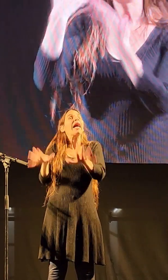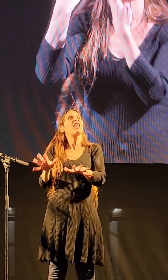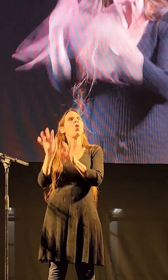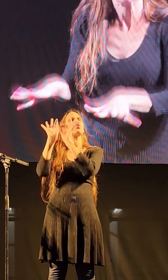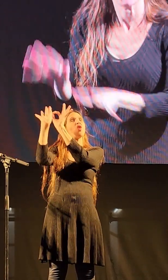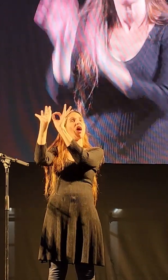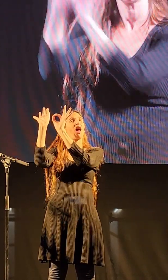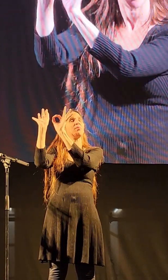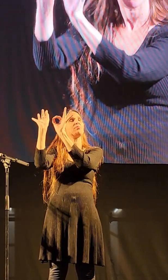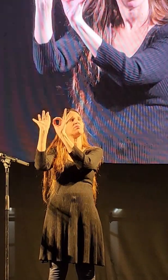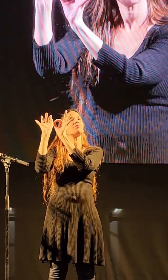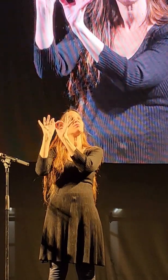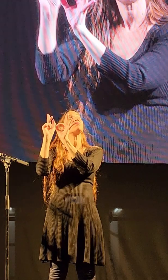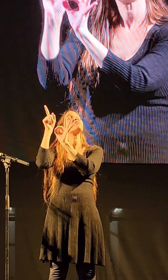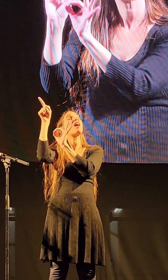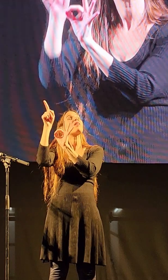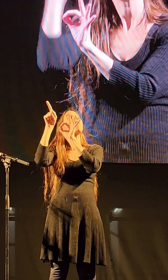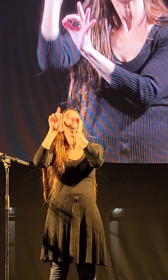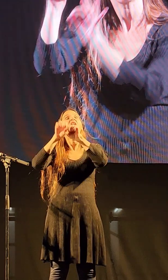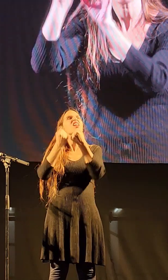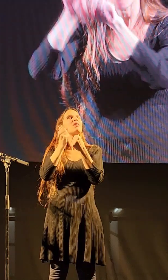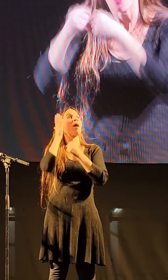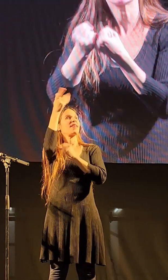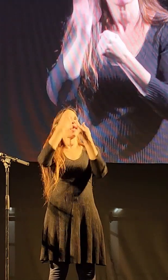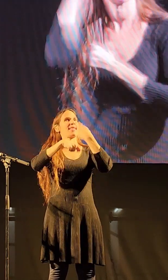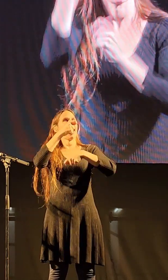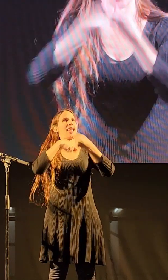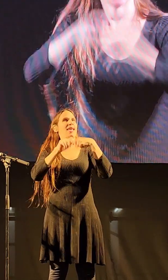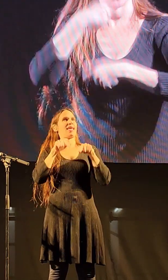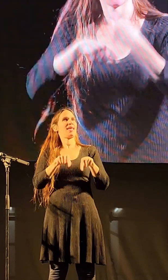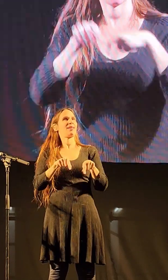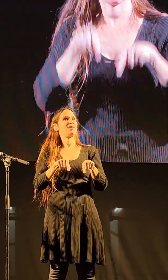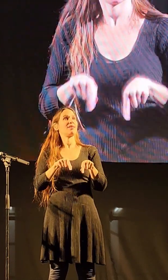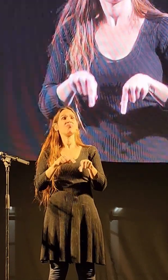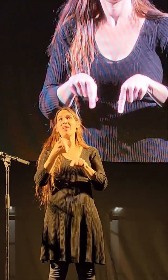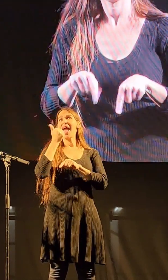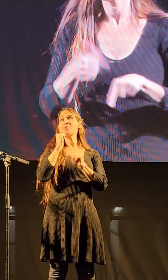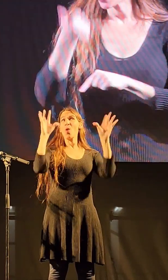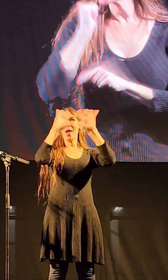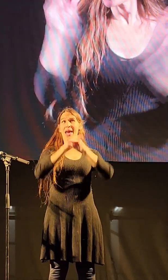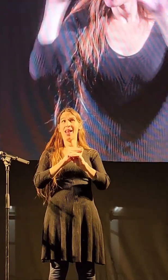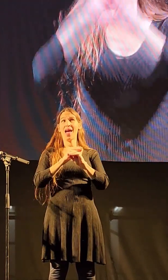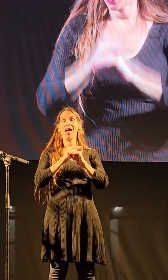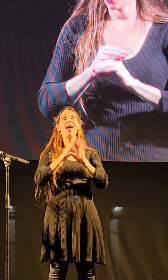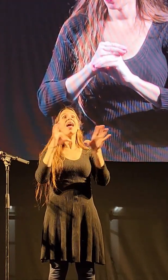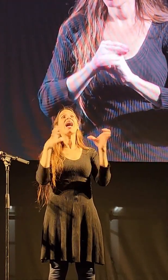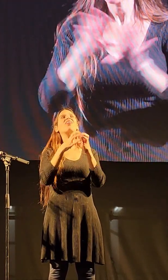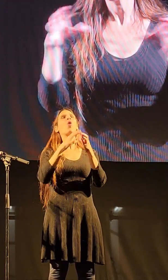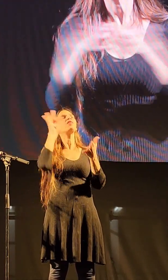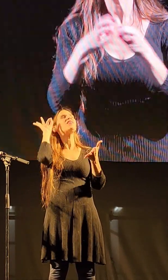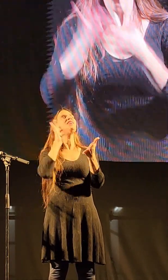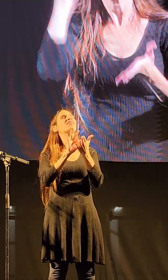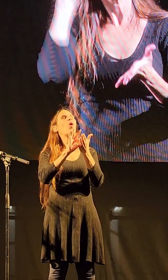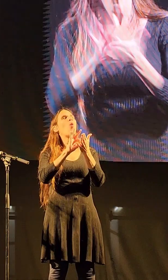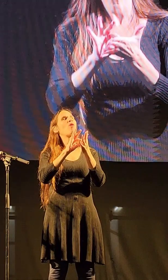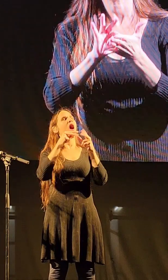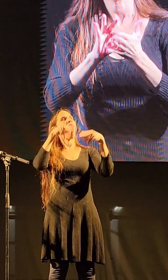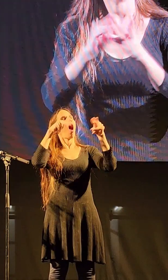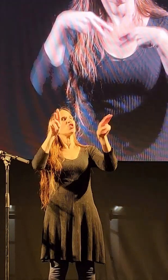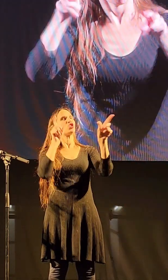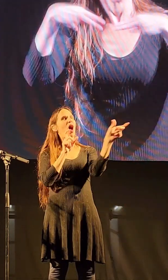הנוראי הרסתם את העתיד הכלכלי. אתמול בלילה חברות דירוג האשראי הורידו